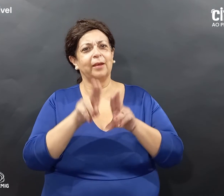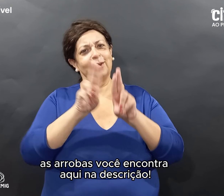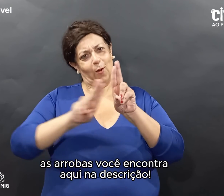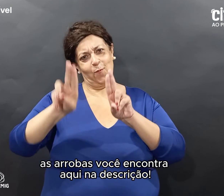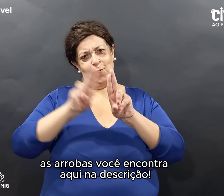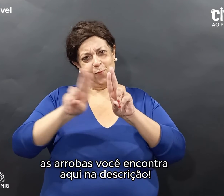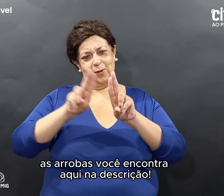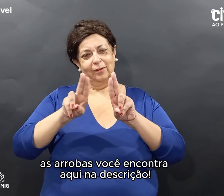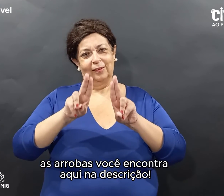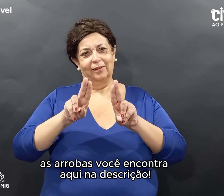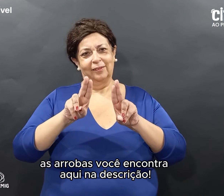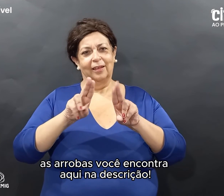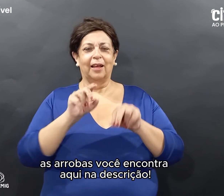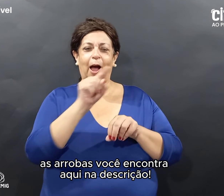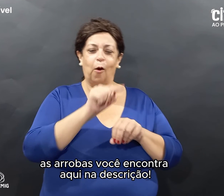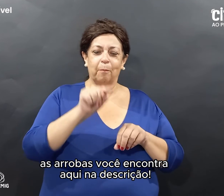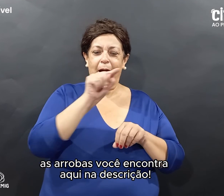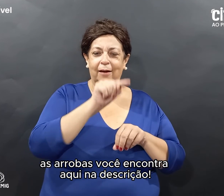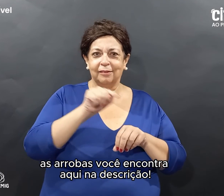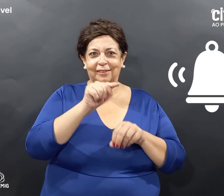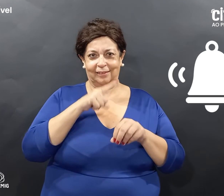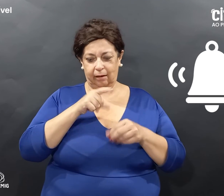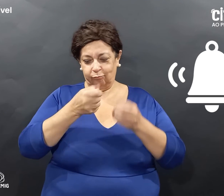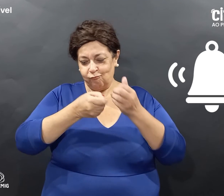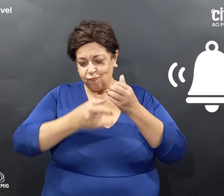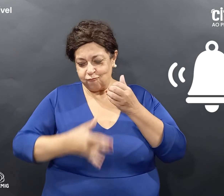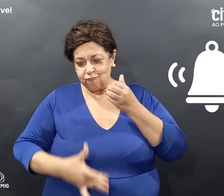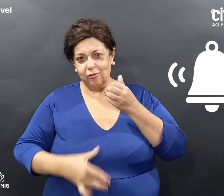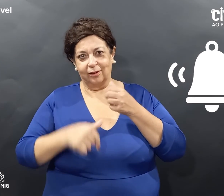UFO. As arrobas você encontra aqui na descrição.